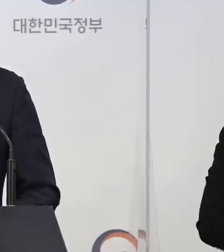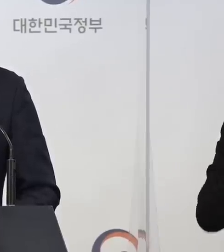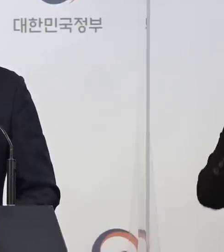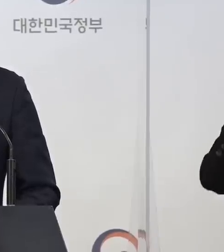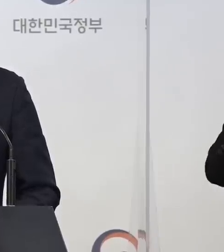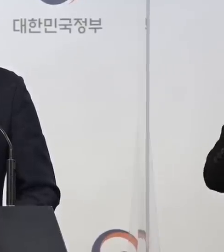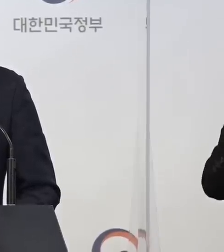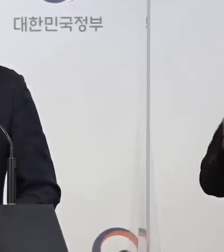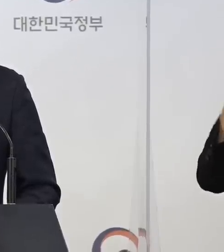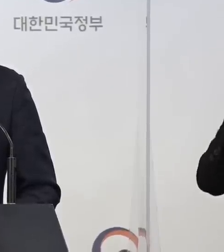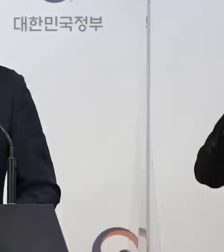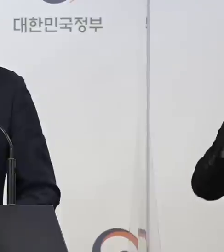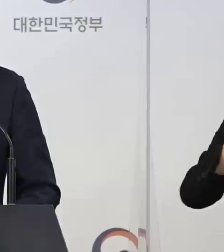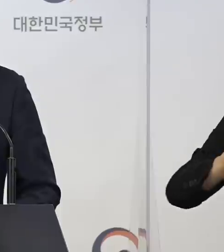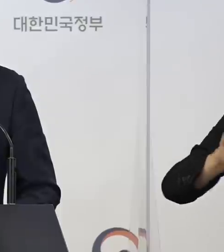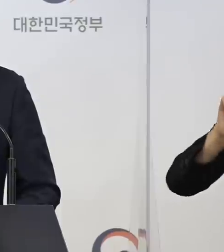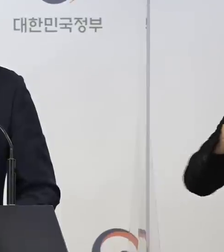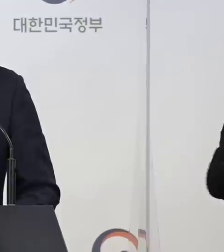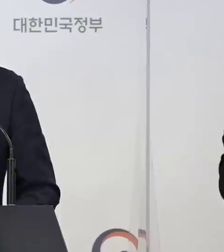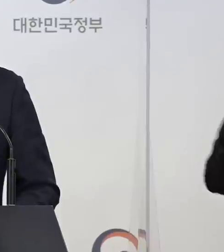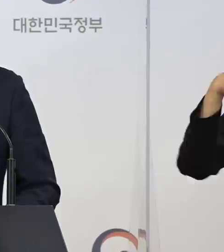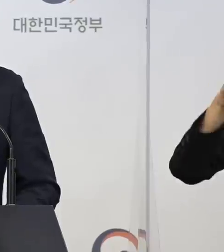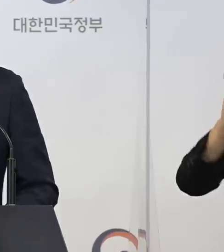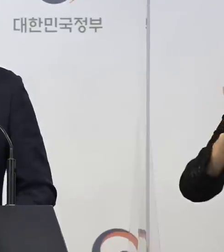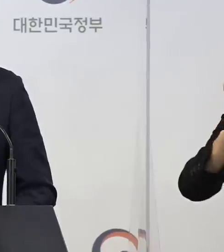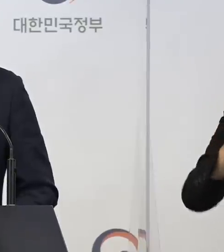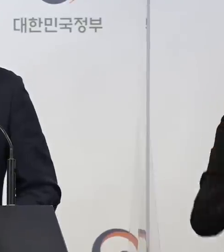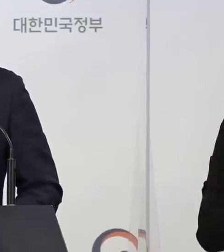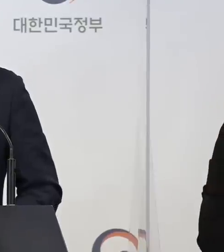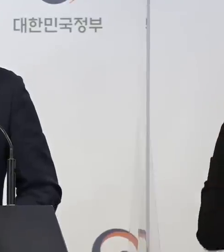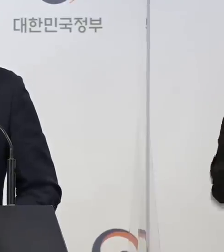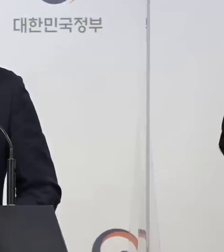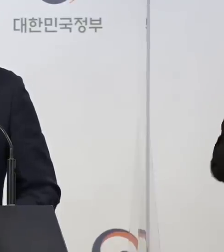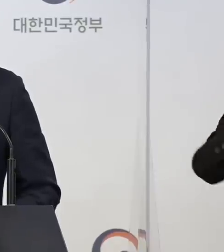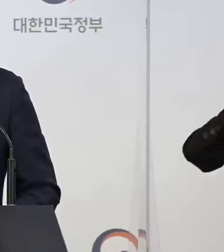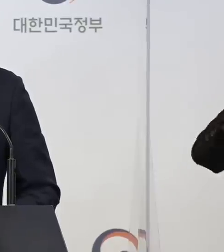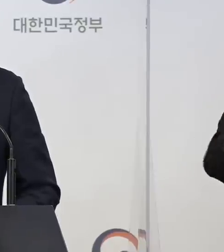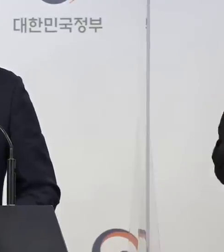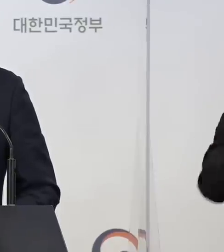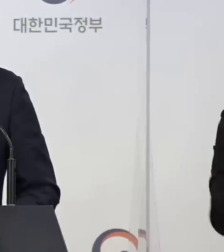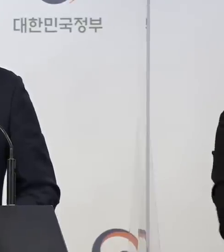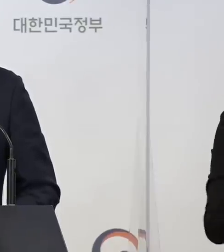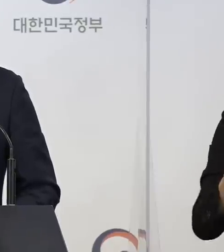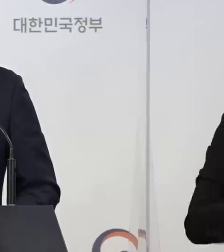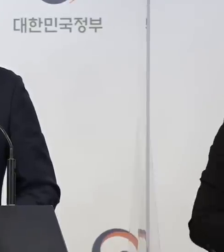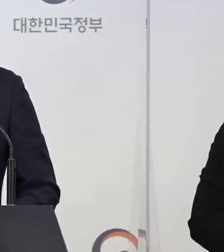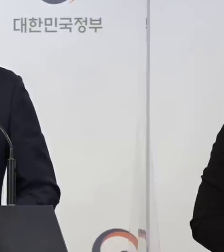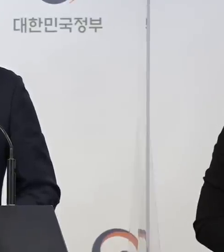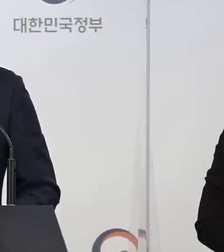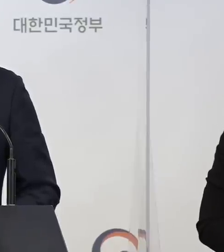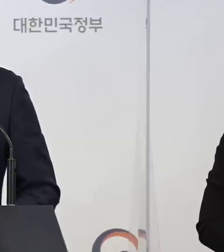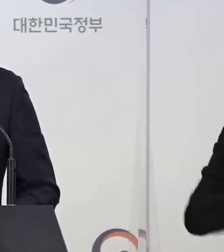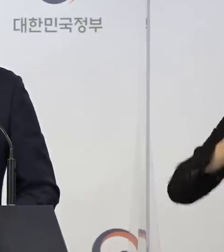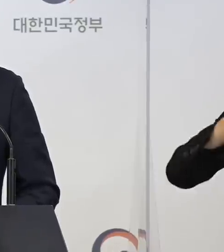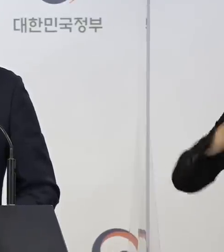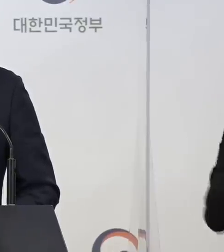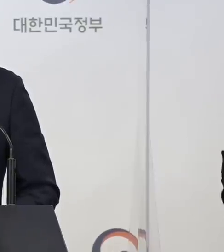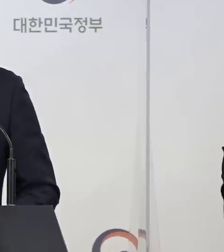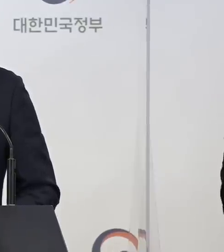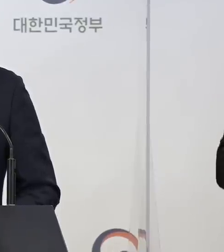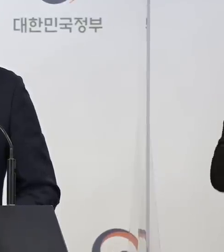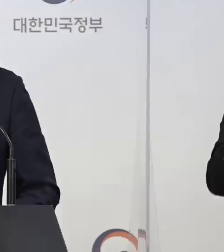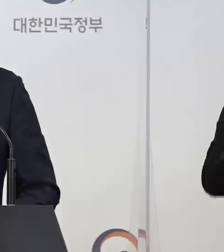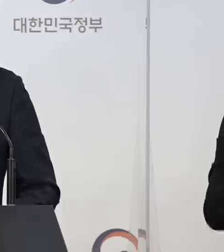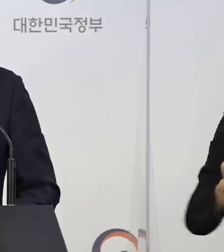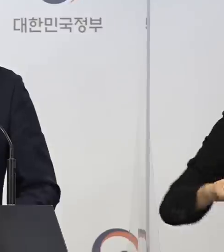장기적으로 2045년 화성 탐사도 차근차근 준비해 나가겠습니다. 국제 우주 탐사 사업에도